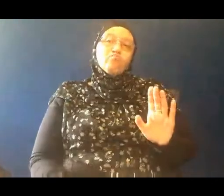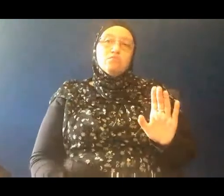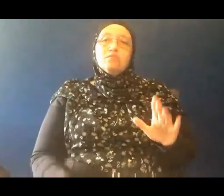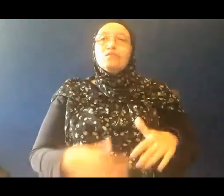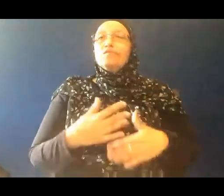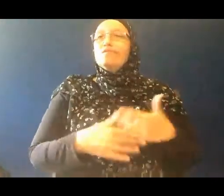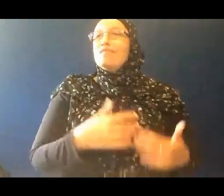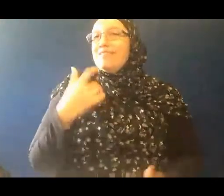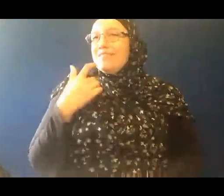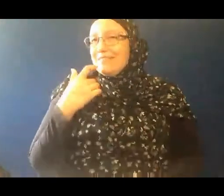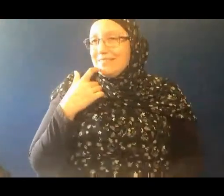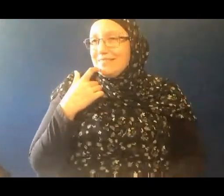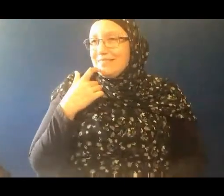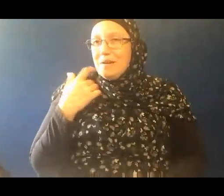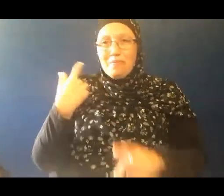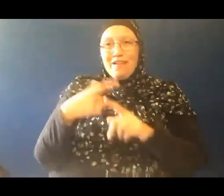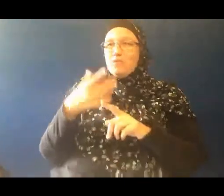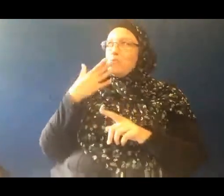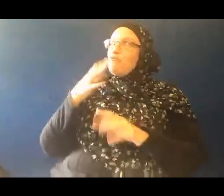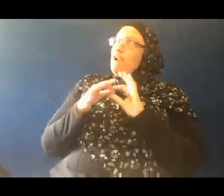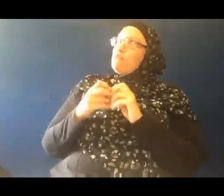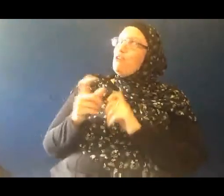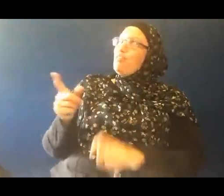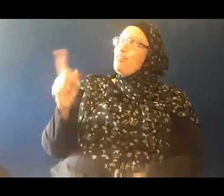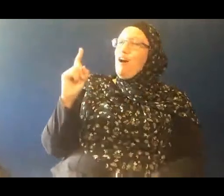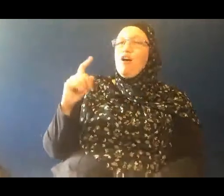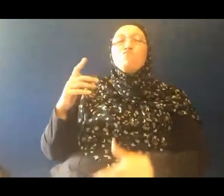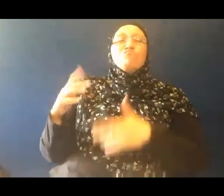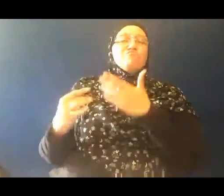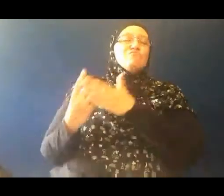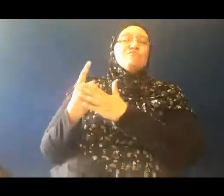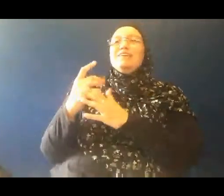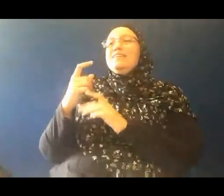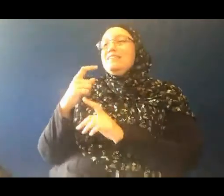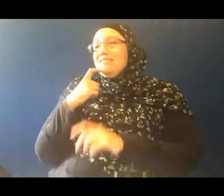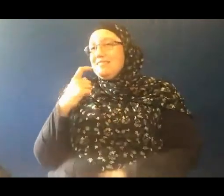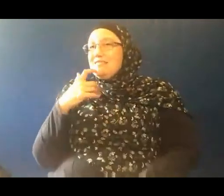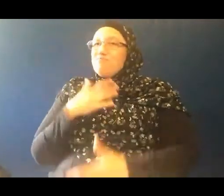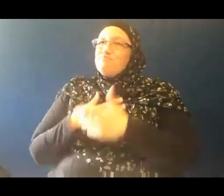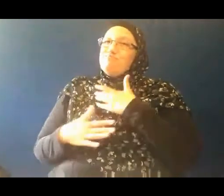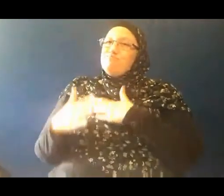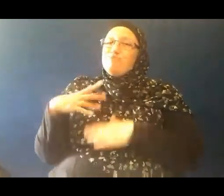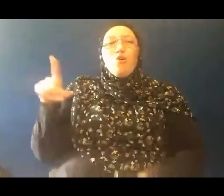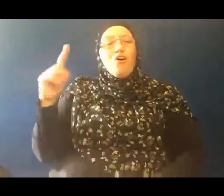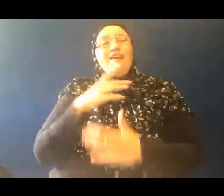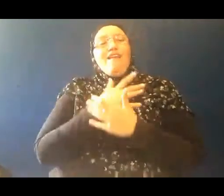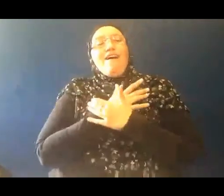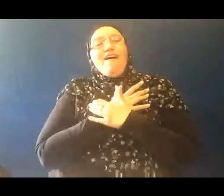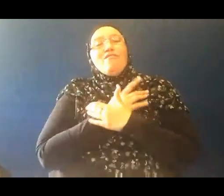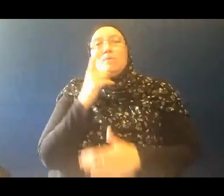in your relation with Allah subhanahu wa ta'ala. And as much as God loves those who are patient, and says, وَاللَّهُ